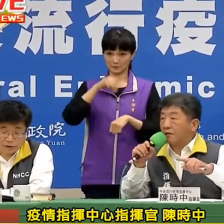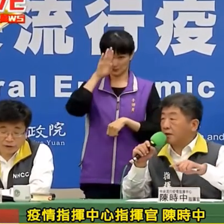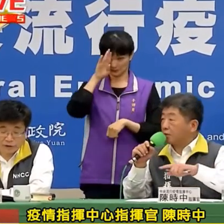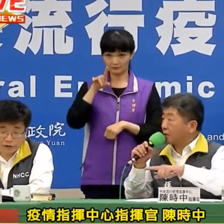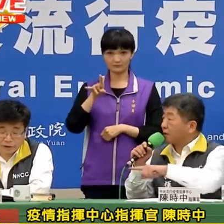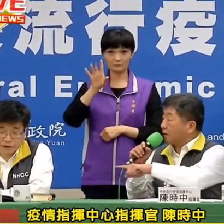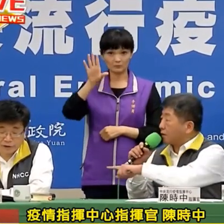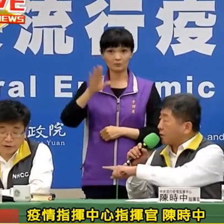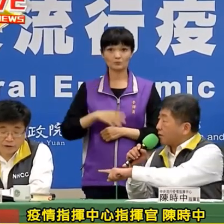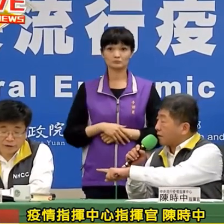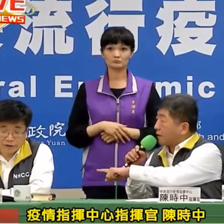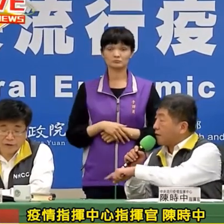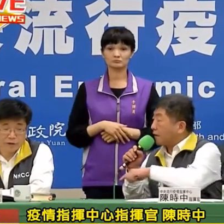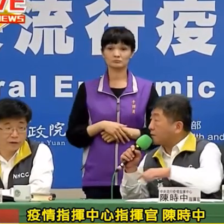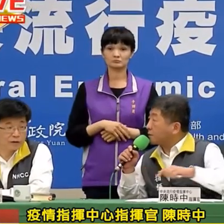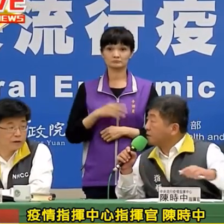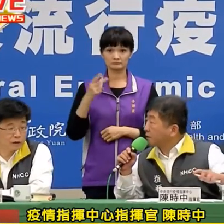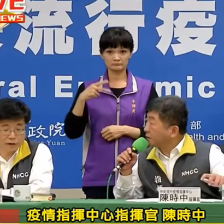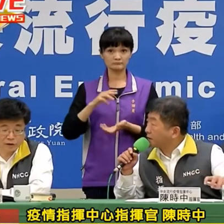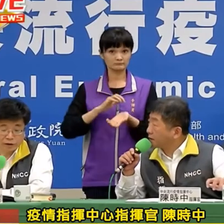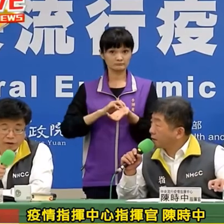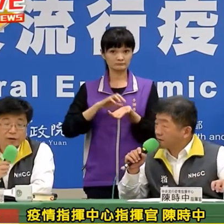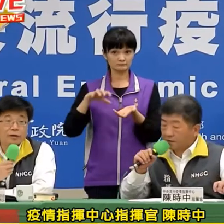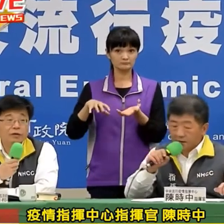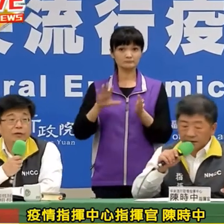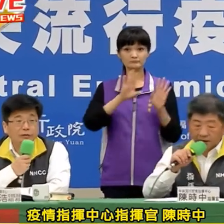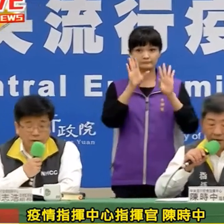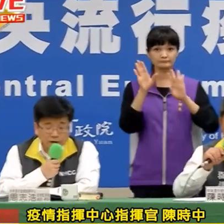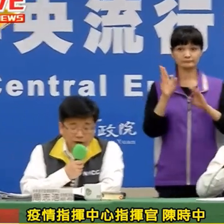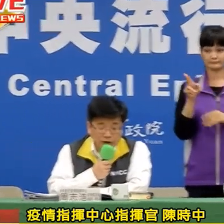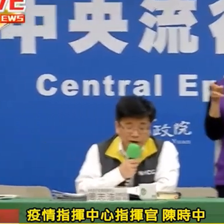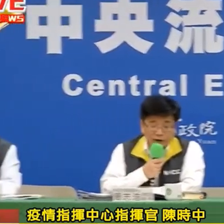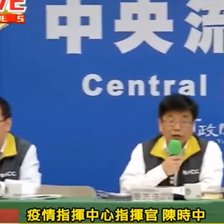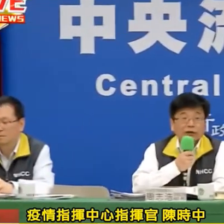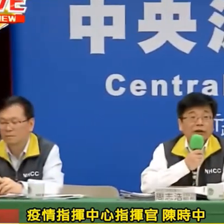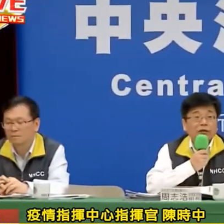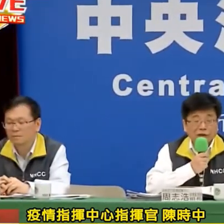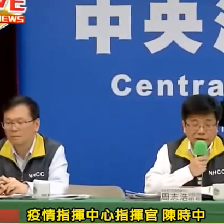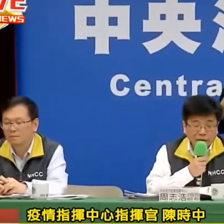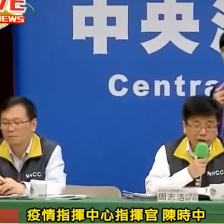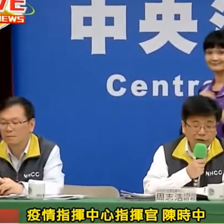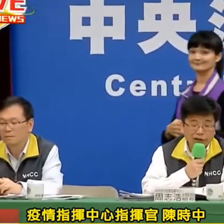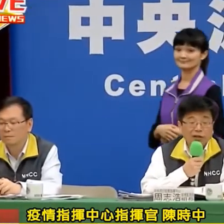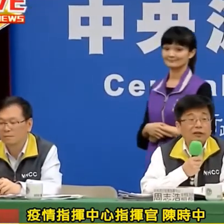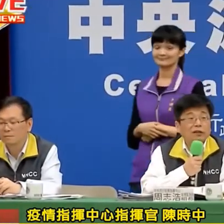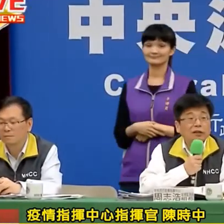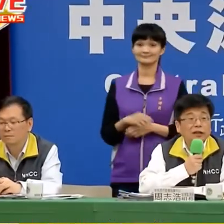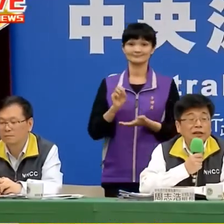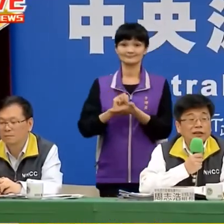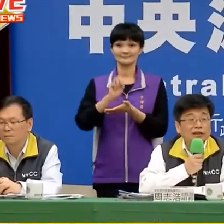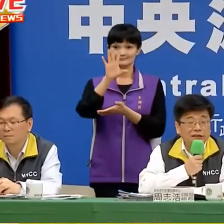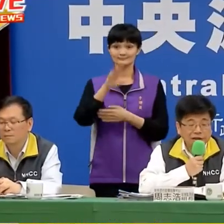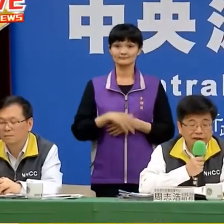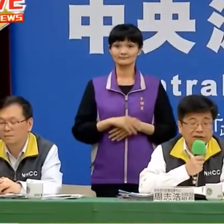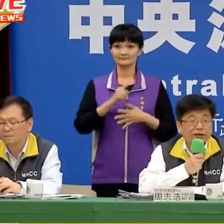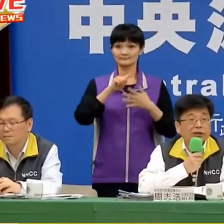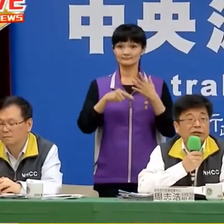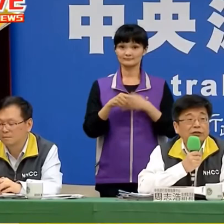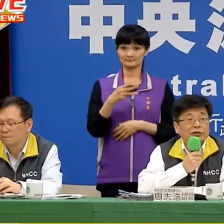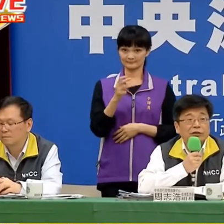引嘛，那医院在专业的观点，那我们是不是请志浩跟大家说明一下？ 好，我跟大家报告一下哈，